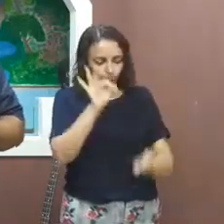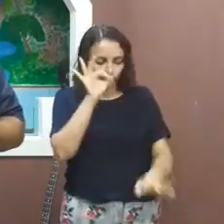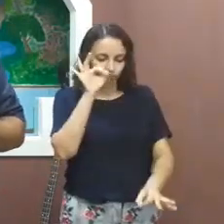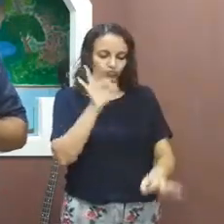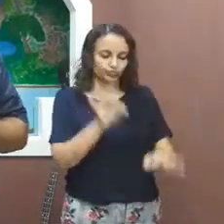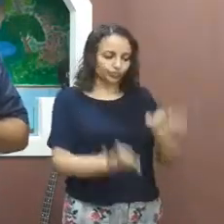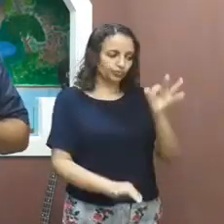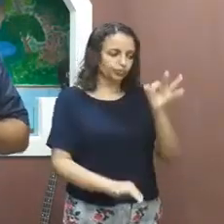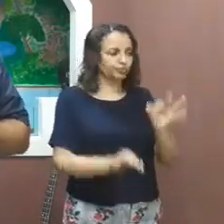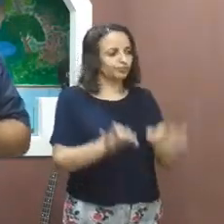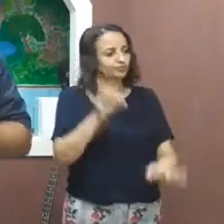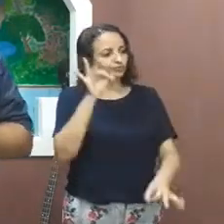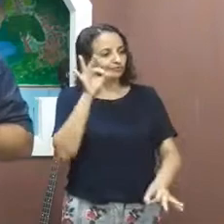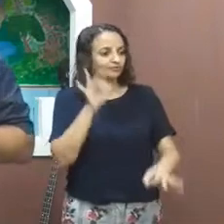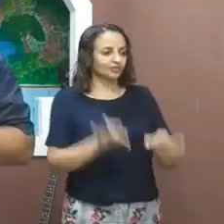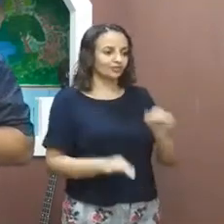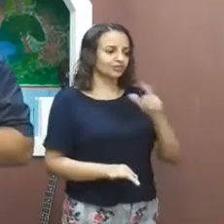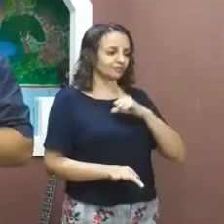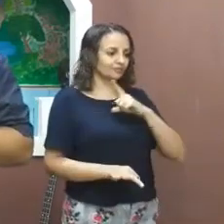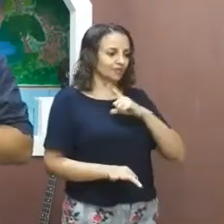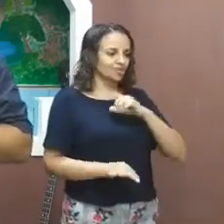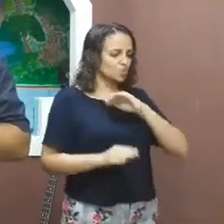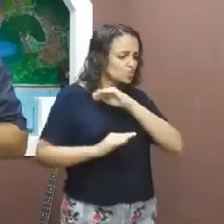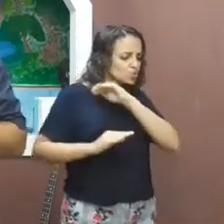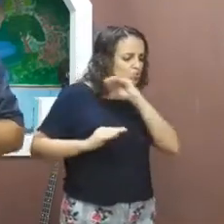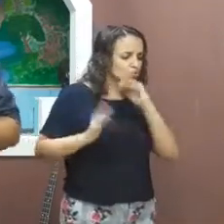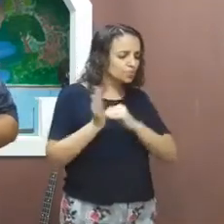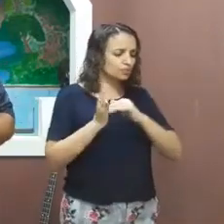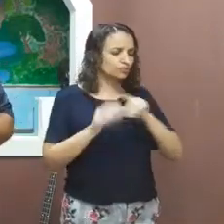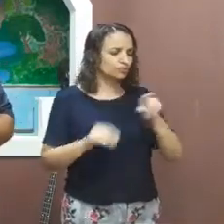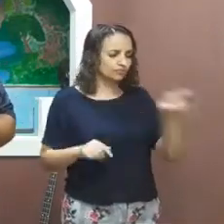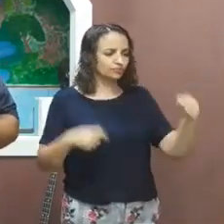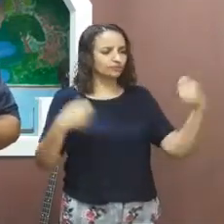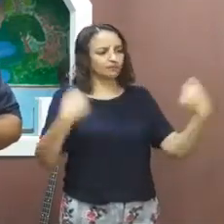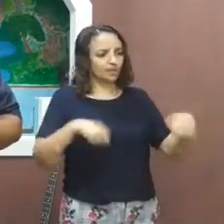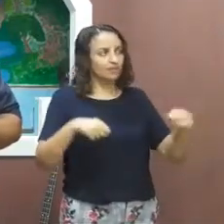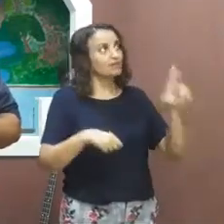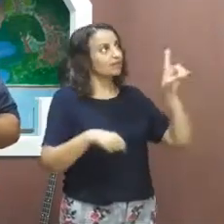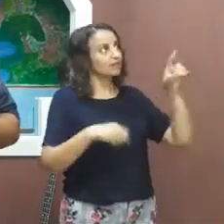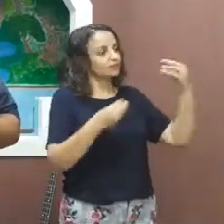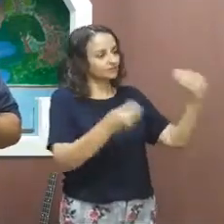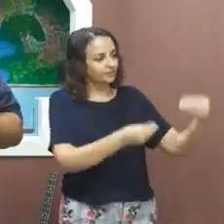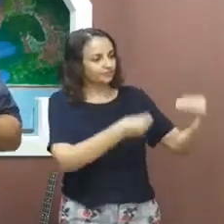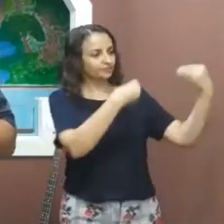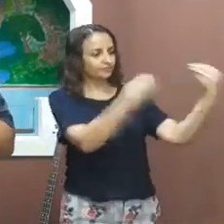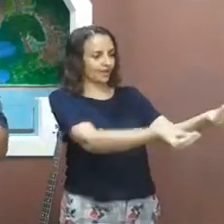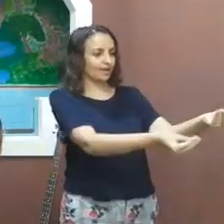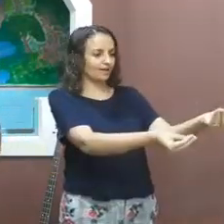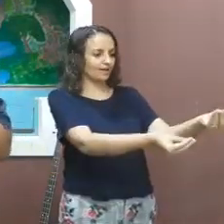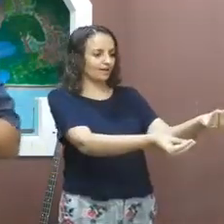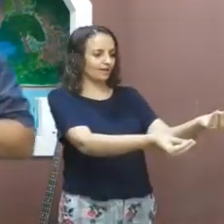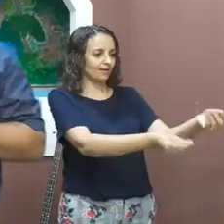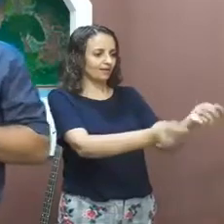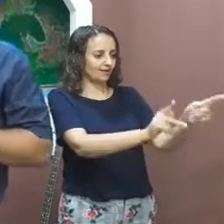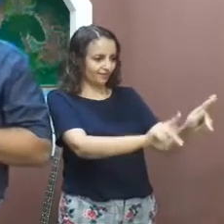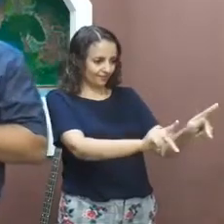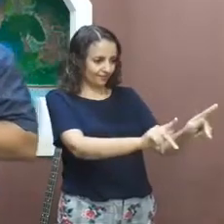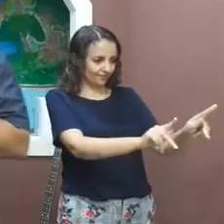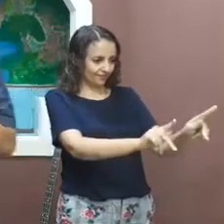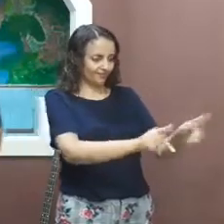E todas essas coisas que comer, que vestir, tudo que necessita, lhe serão acrescentadas.